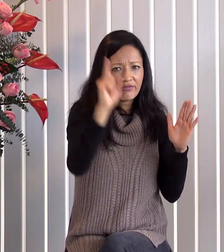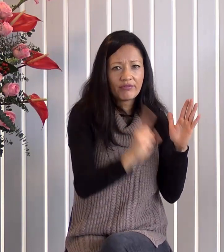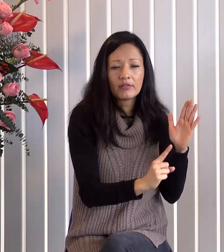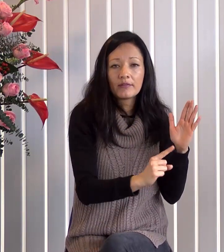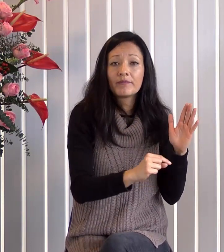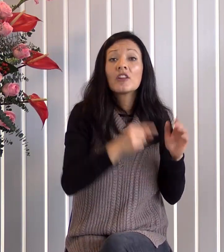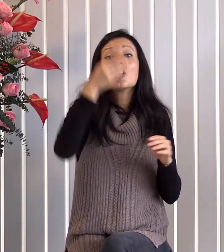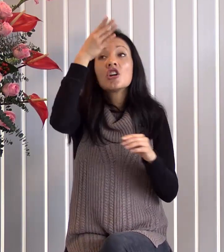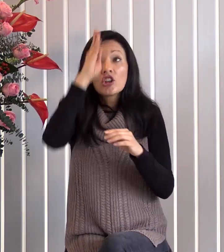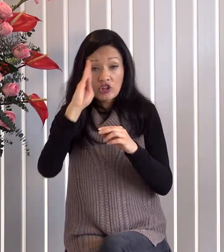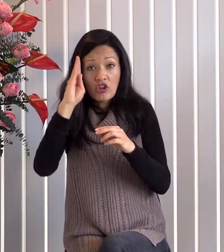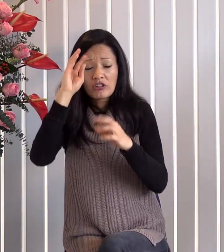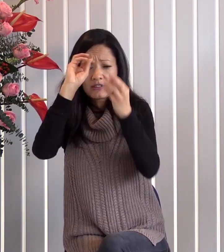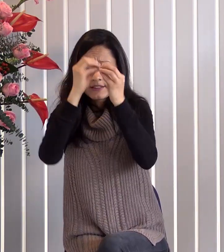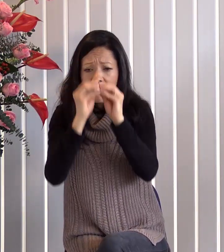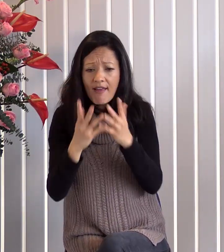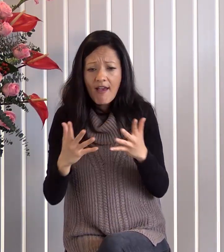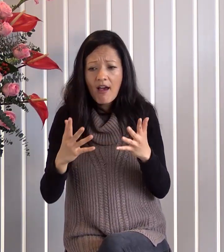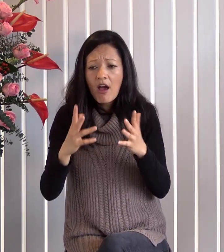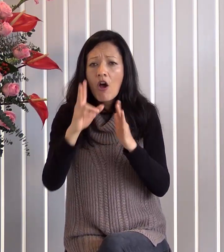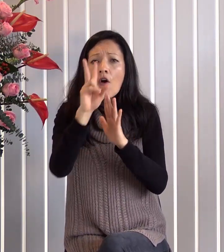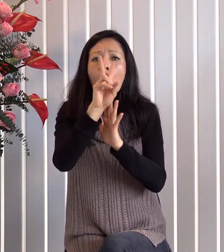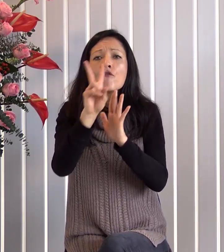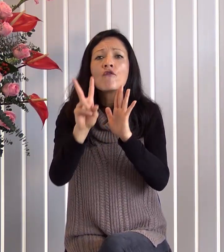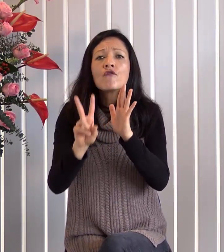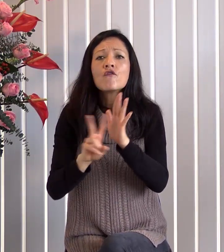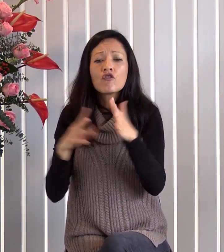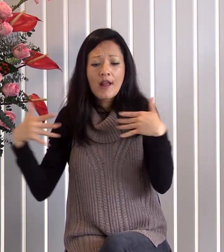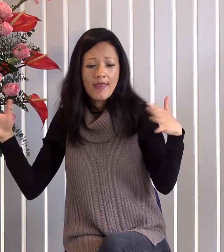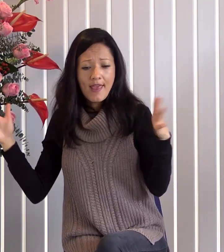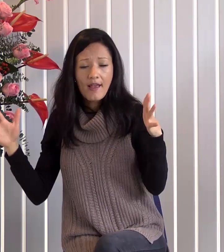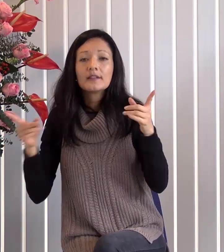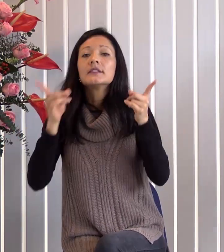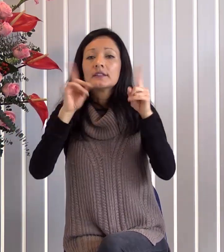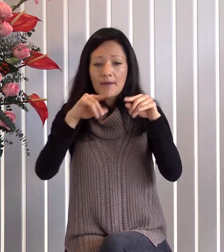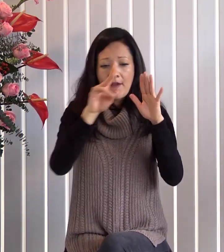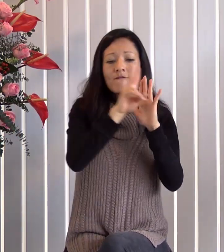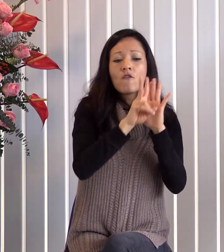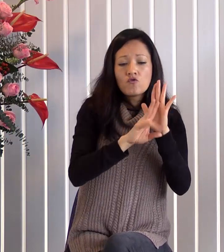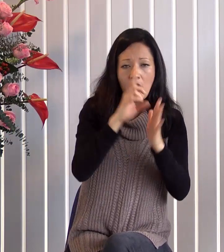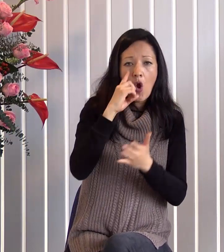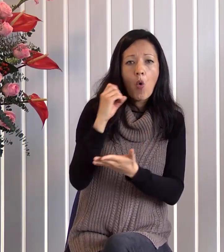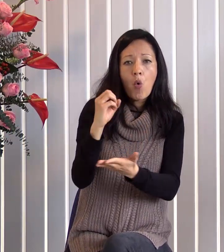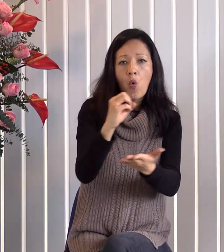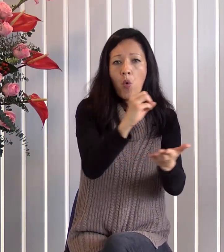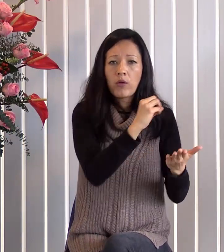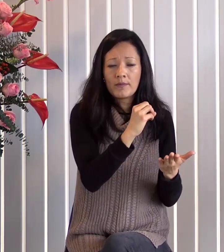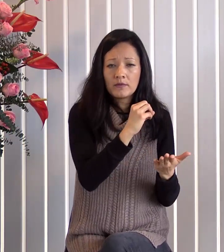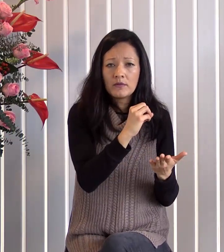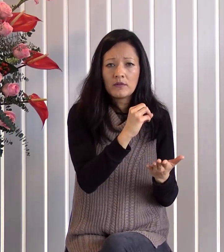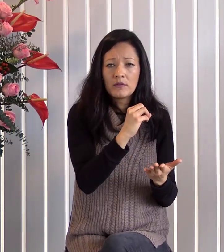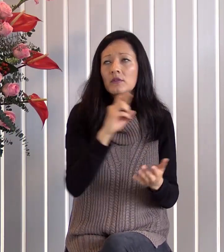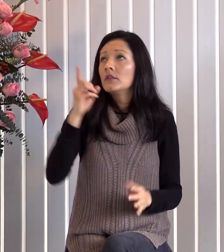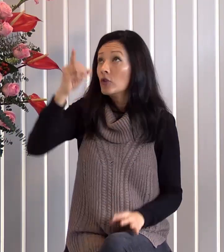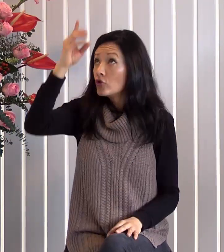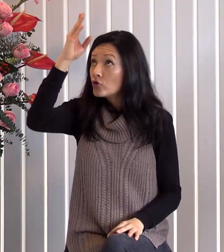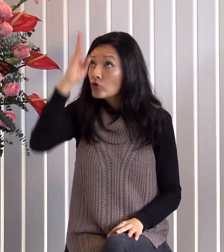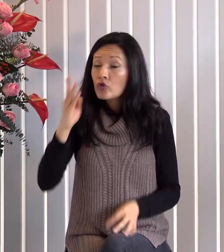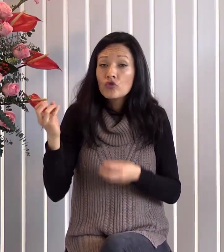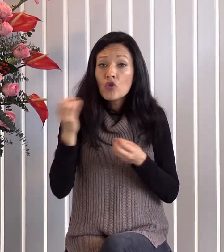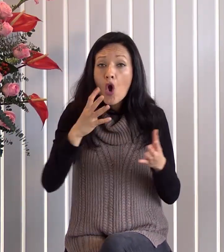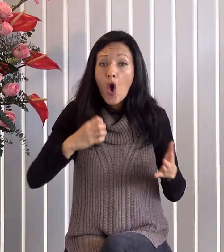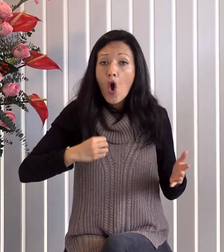Dios creó la voluntad de los ángeles y del hombre. Y Dios dio